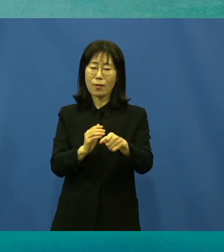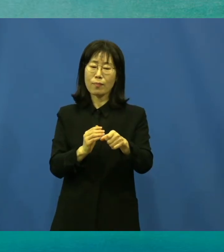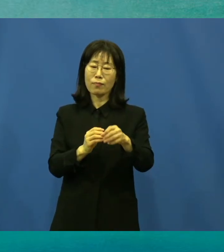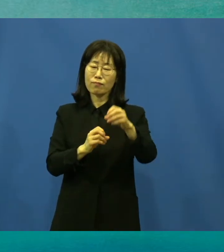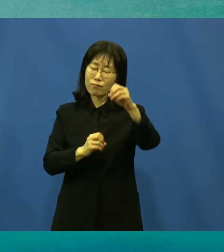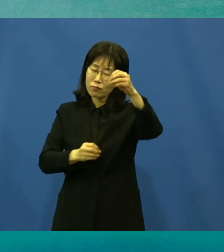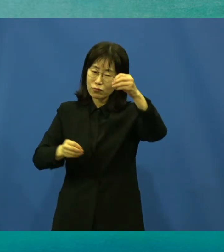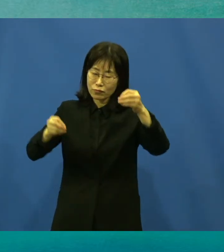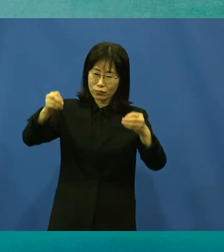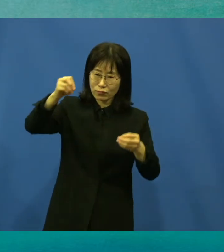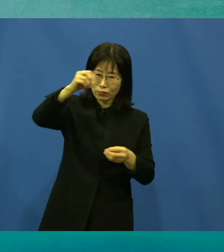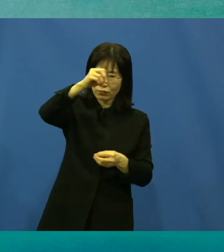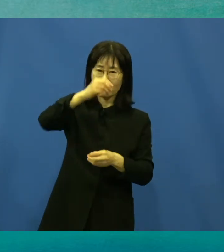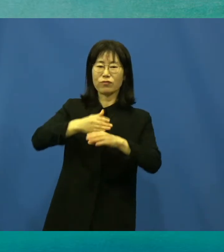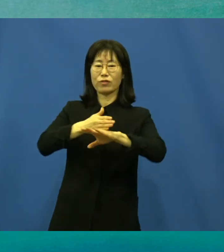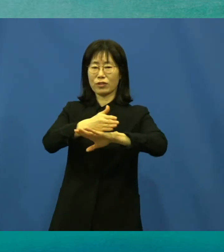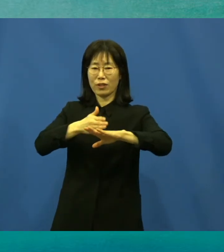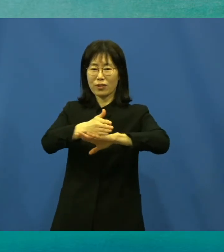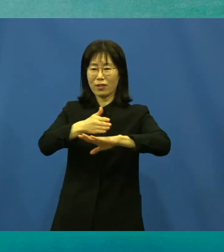고통이 심할 때는